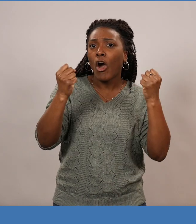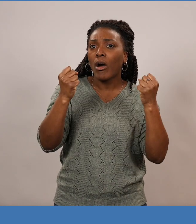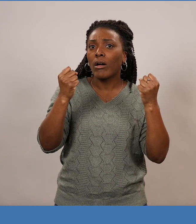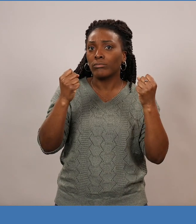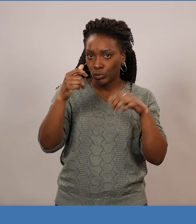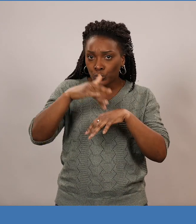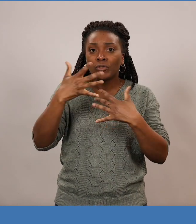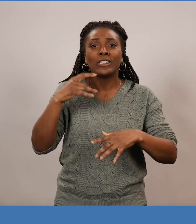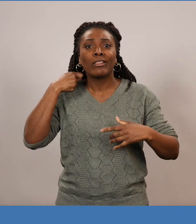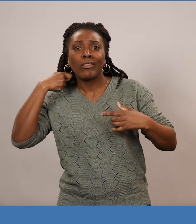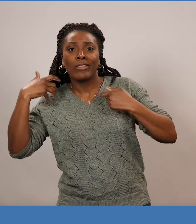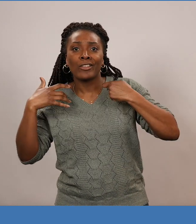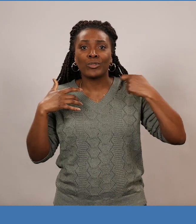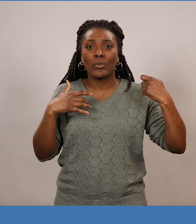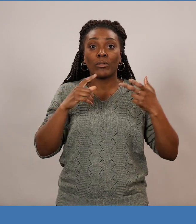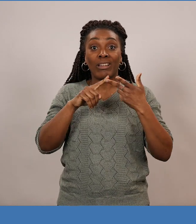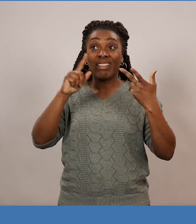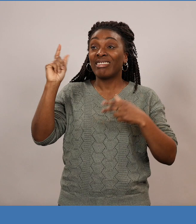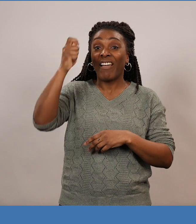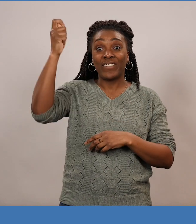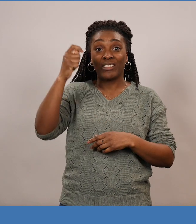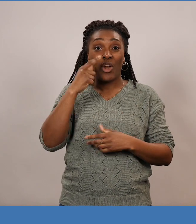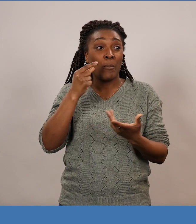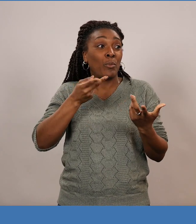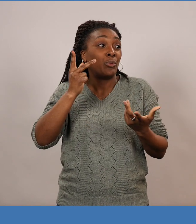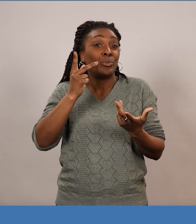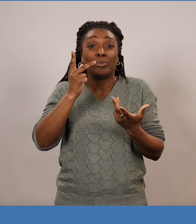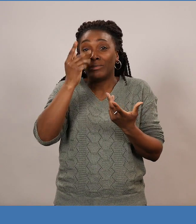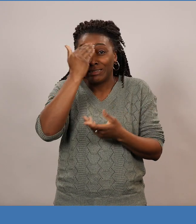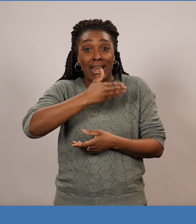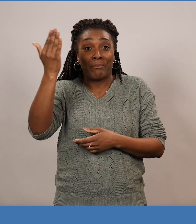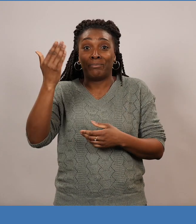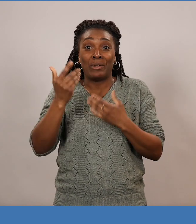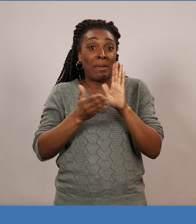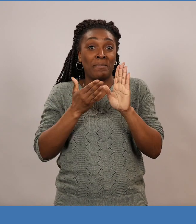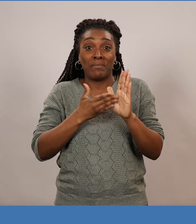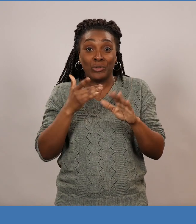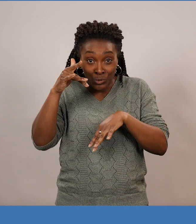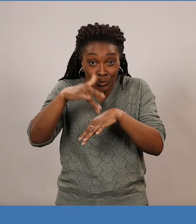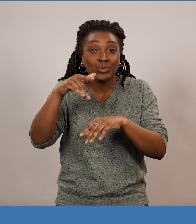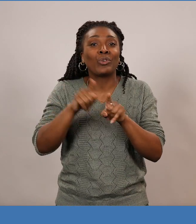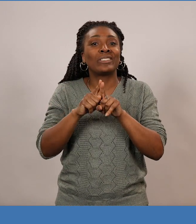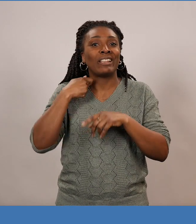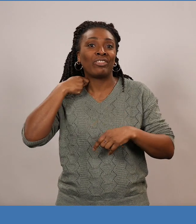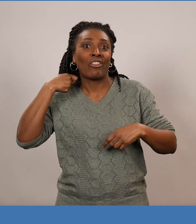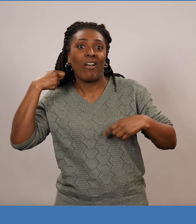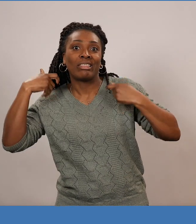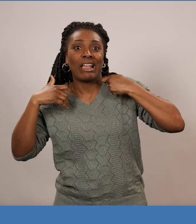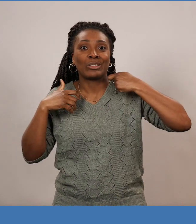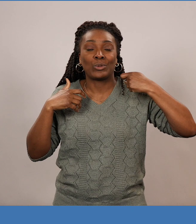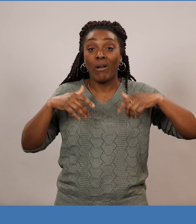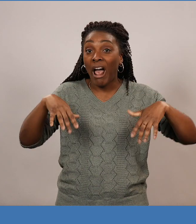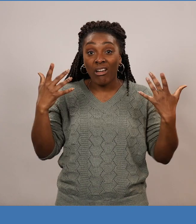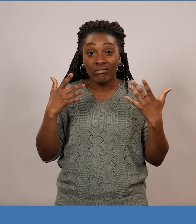tenté. David, l'homme le plus apprécié, le plus célèbre de la Bible, a été tenté. Ainsi, quelle que soit